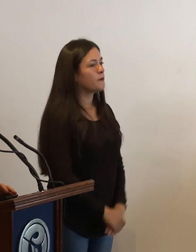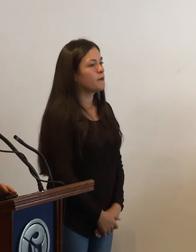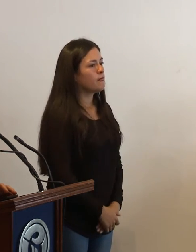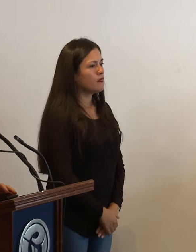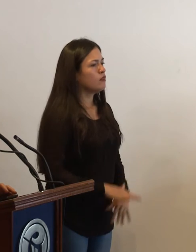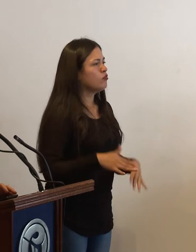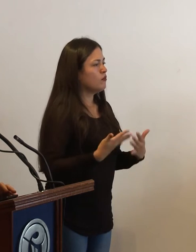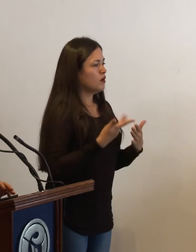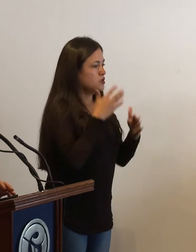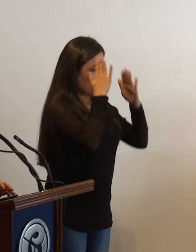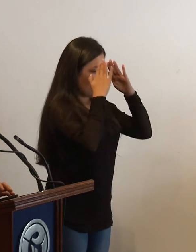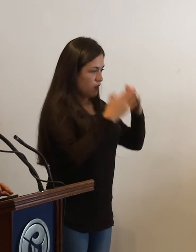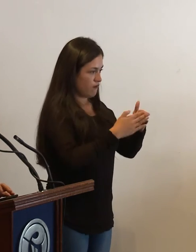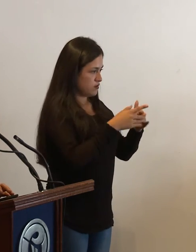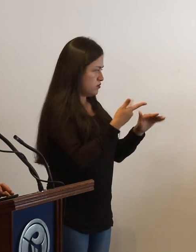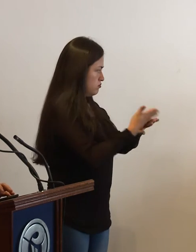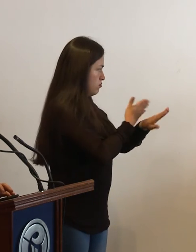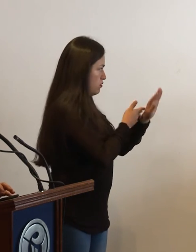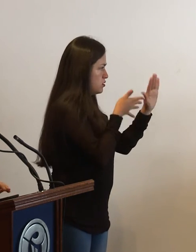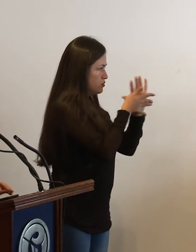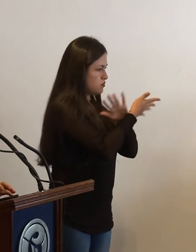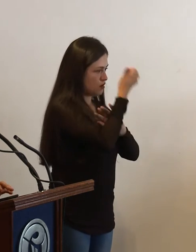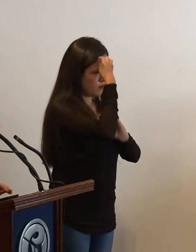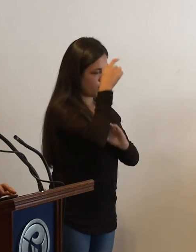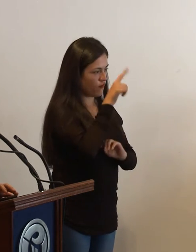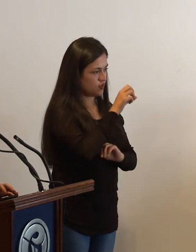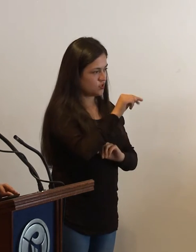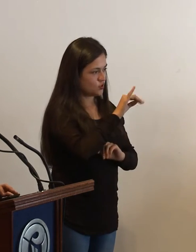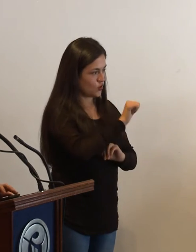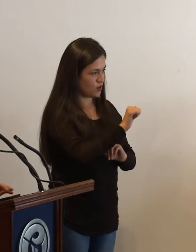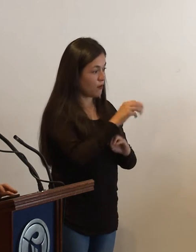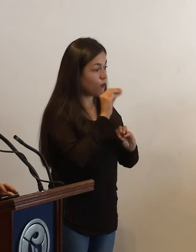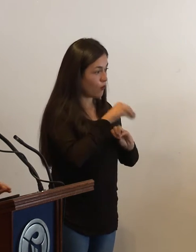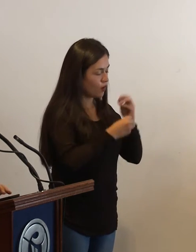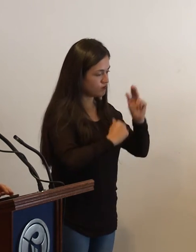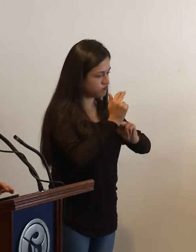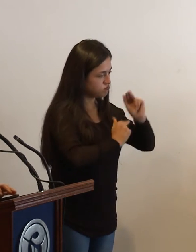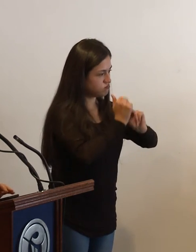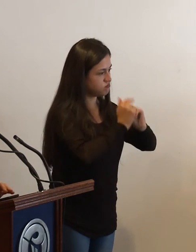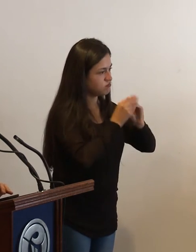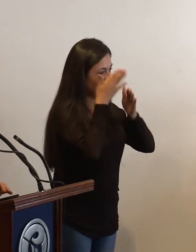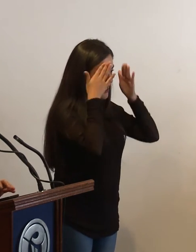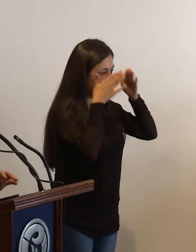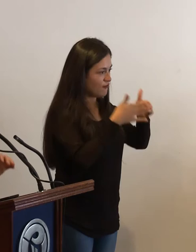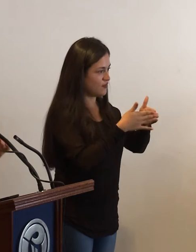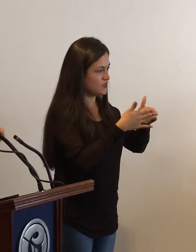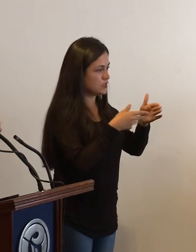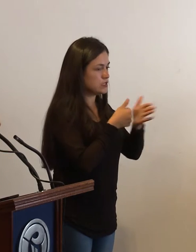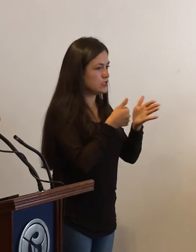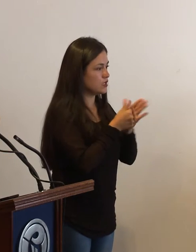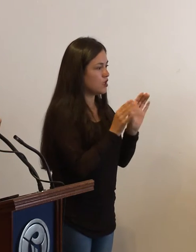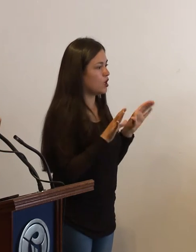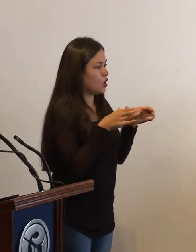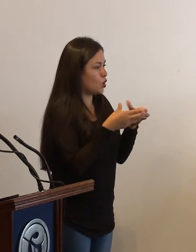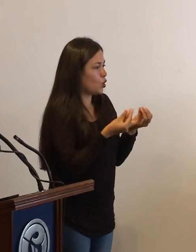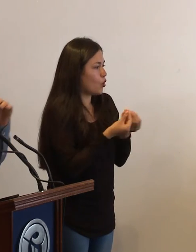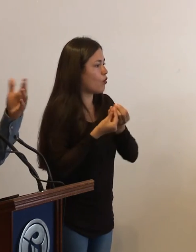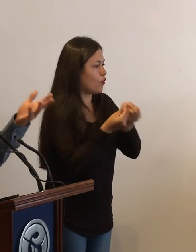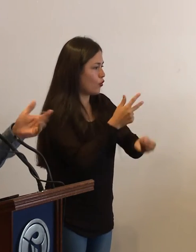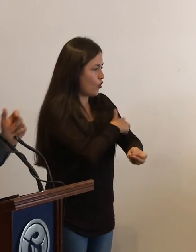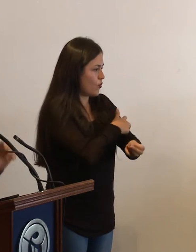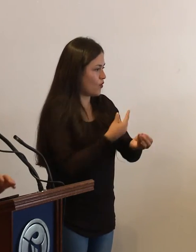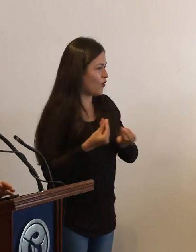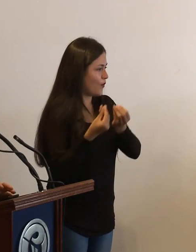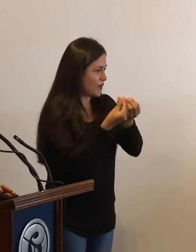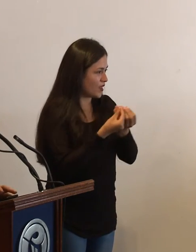Nomás este énfasis le contaba a la profesora Sonia que nos demoramos 5 años tratando de convencer al comité de currículo central